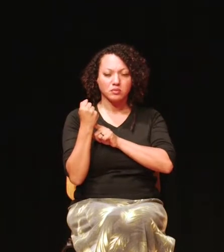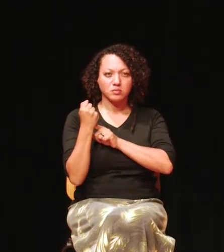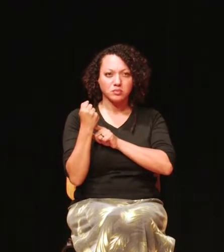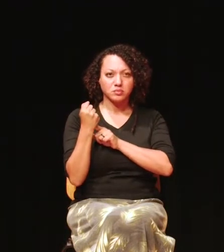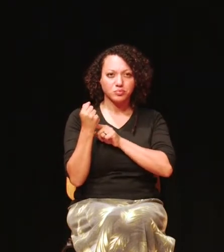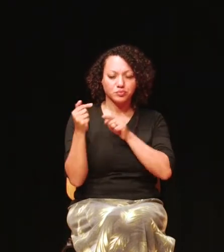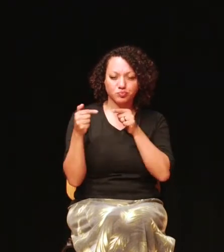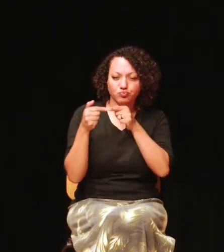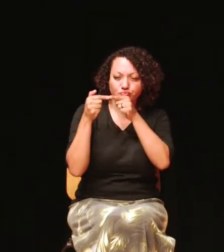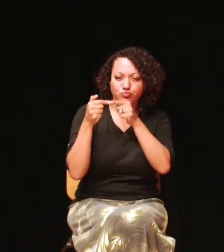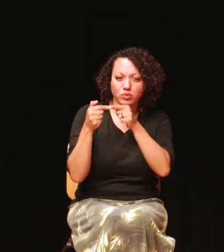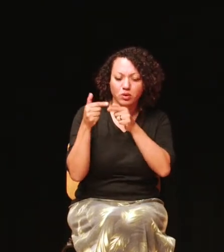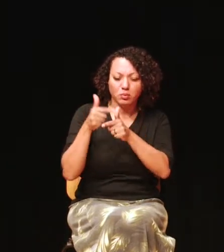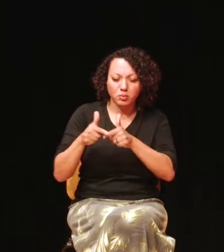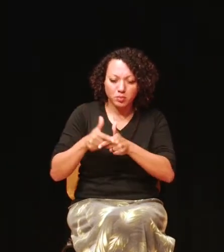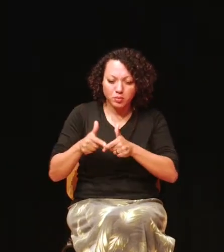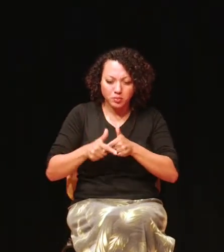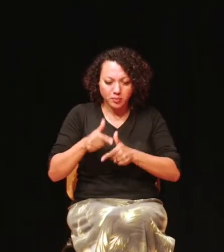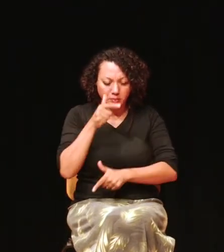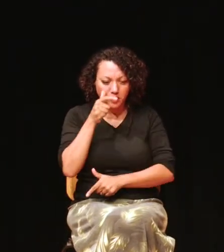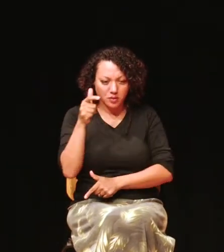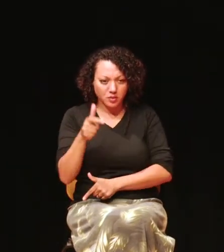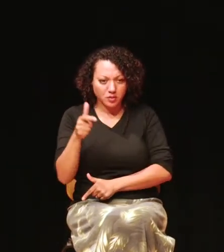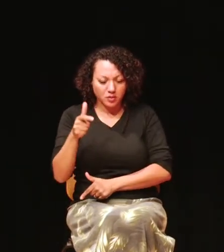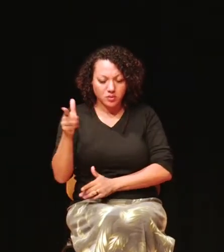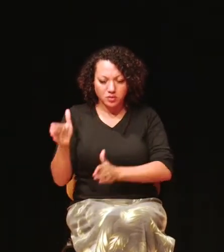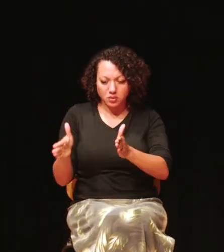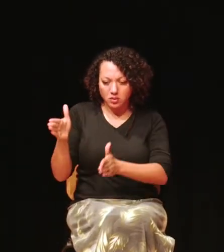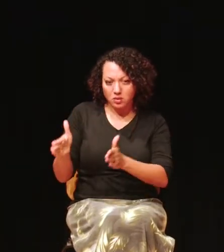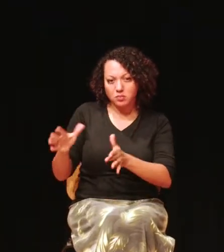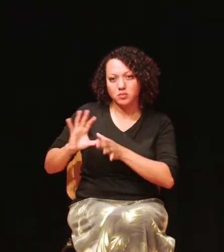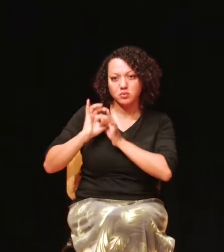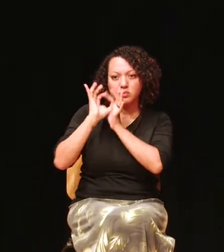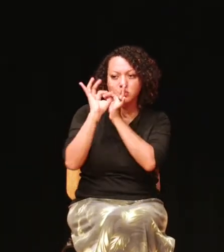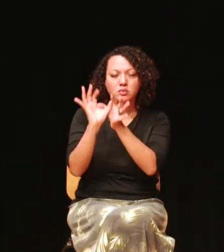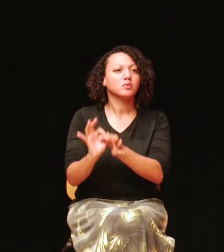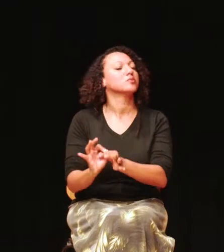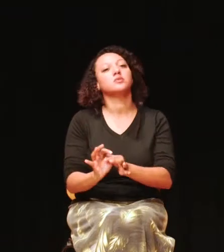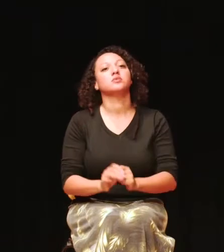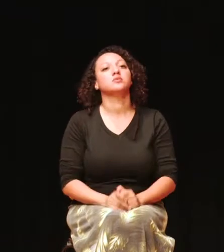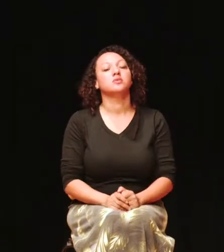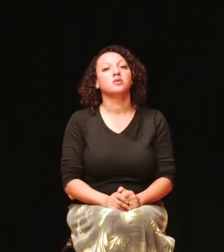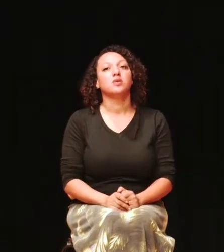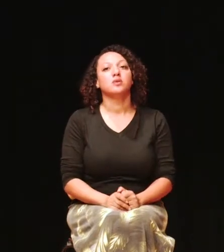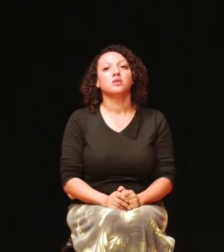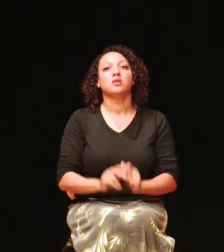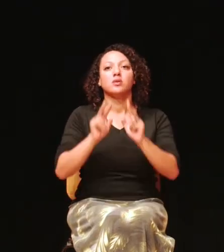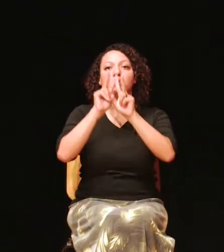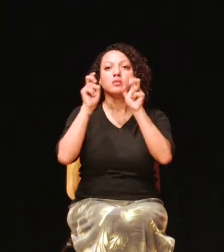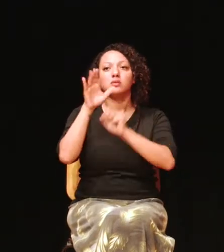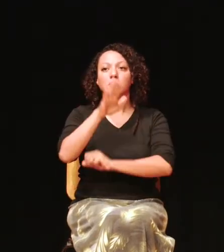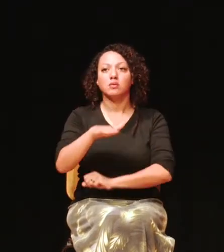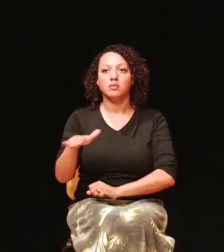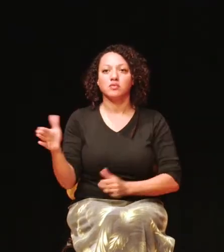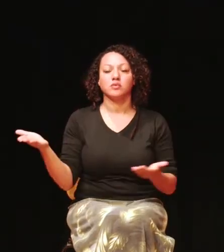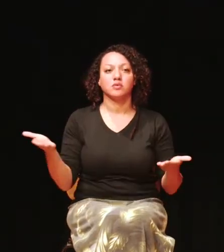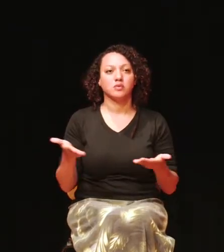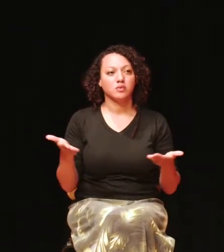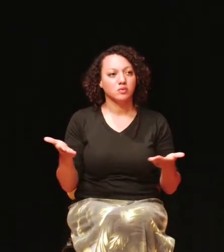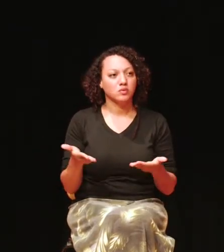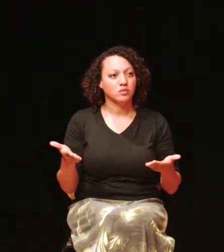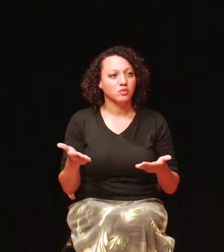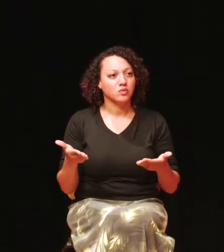claro, a problemas e interesses de sua época e contexto. Posto que o tema da infância hoje